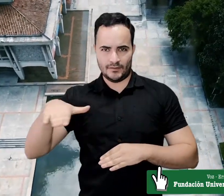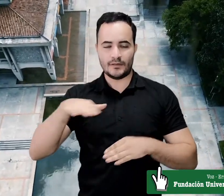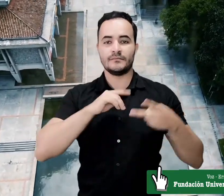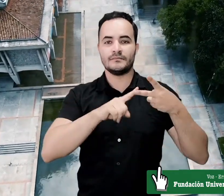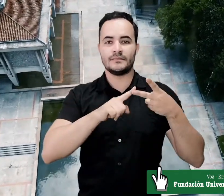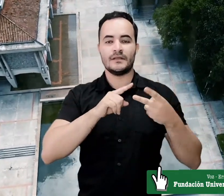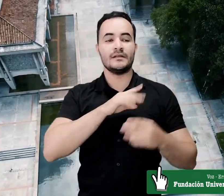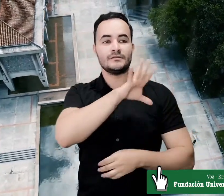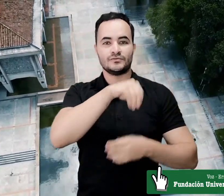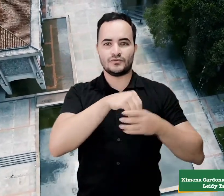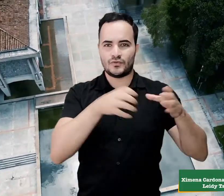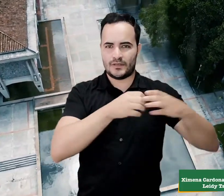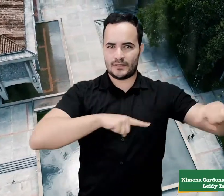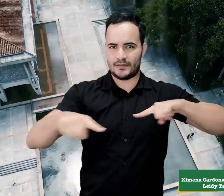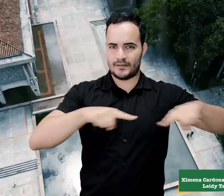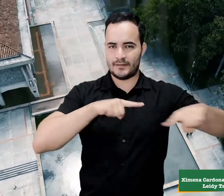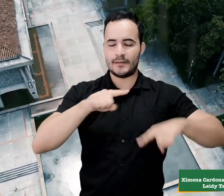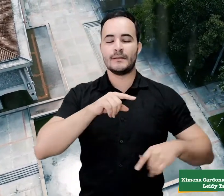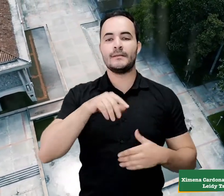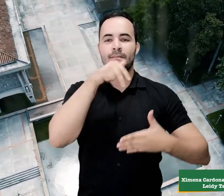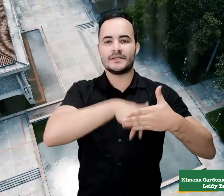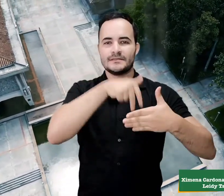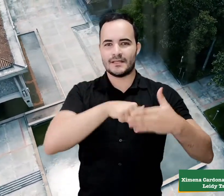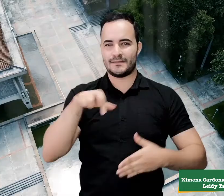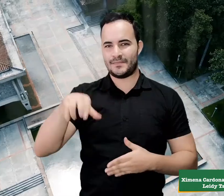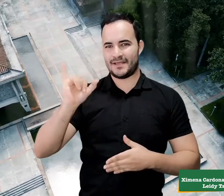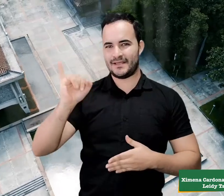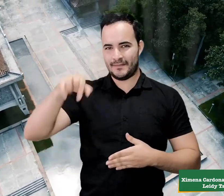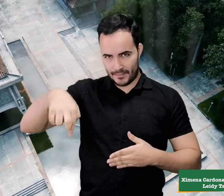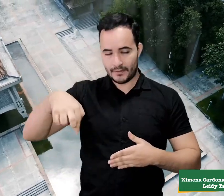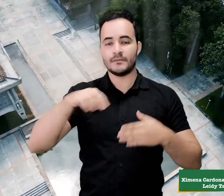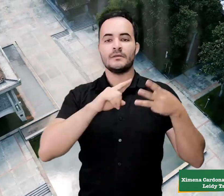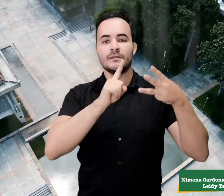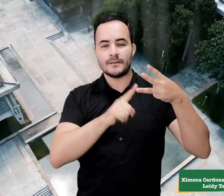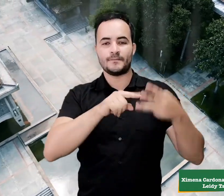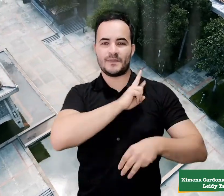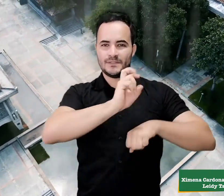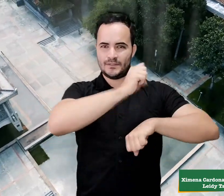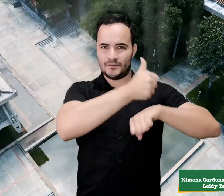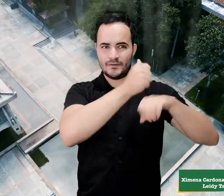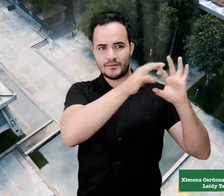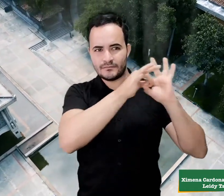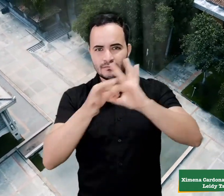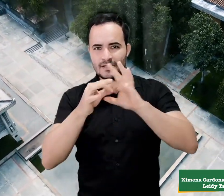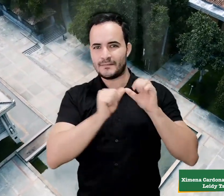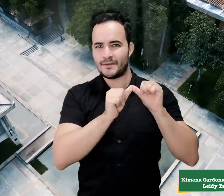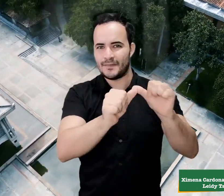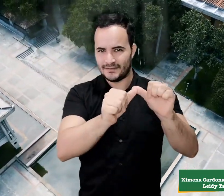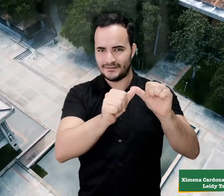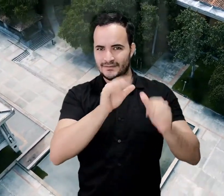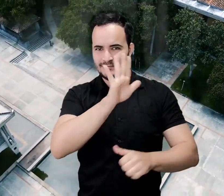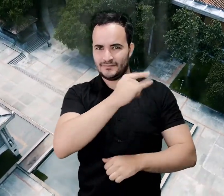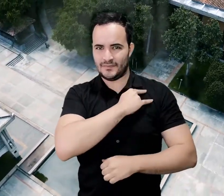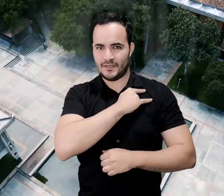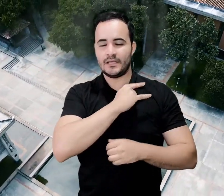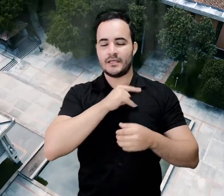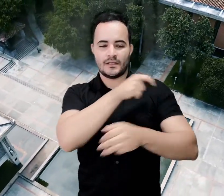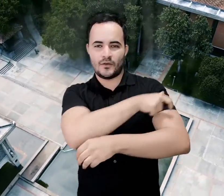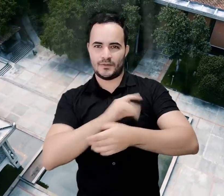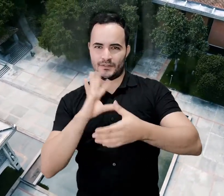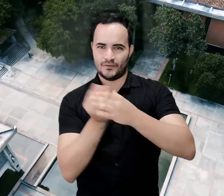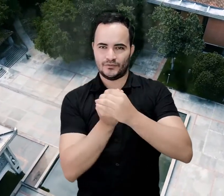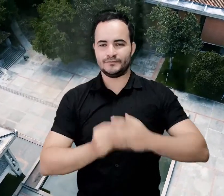Dirección de Bienestar Universitario desde PIP y Vicerrectoría de Docencia con Permanencia Universitaria y el Comité de Inclusión.